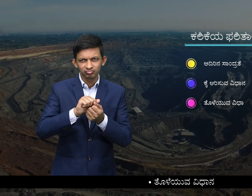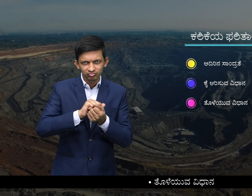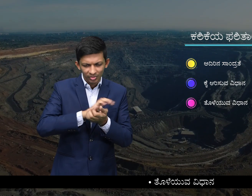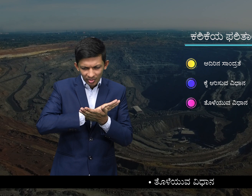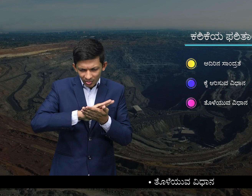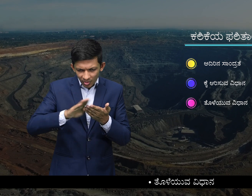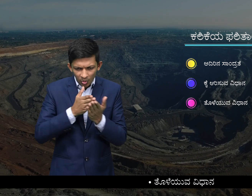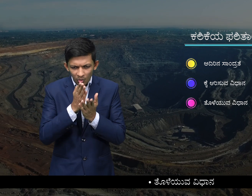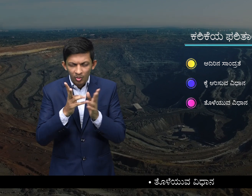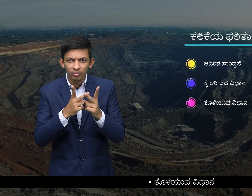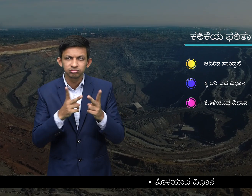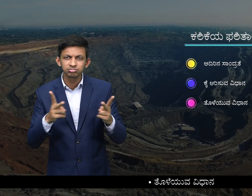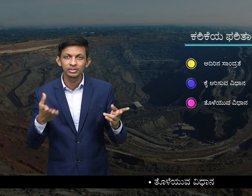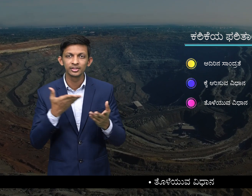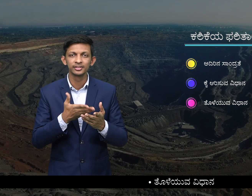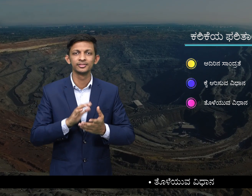ತೊಳೆಯುವ ವಿಧಾನ,